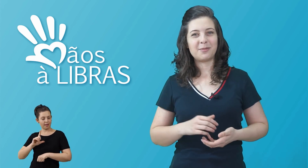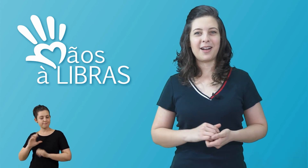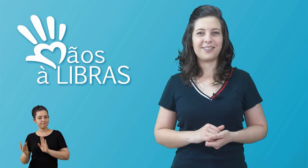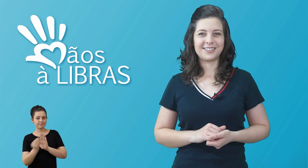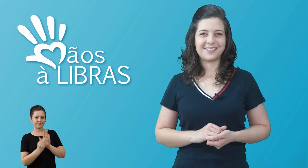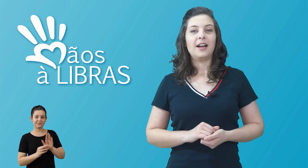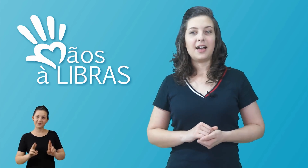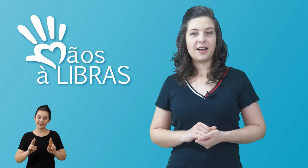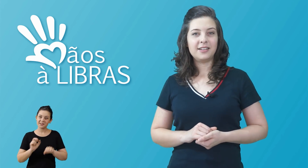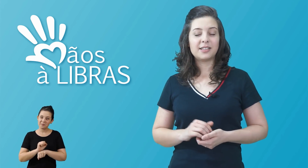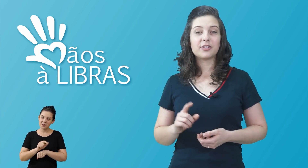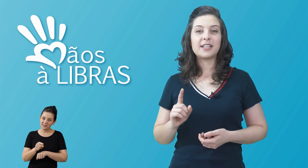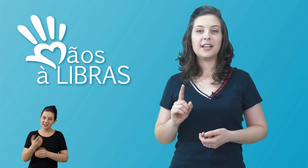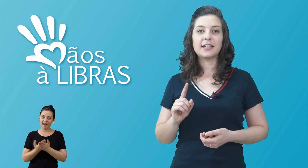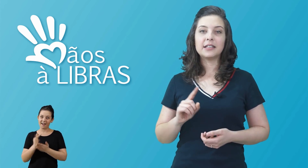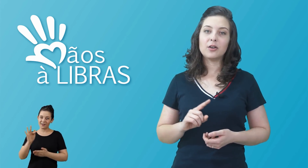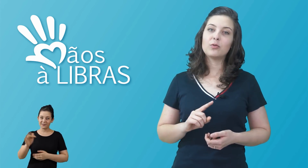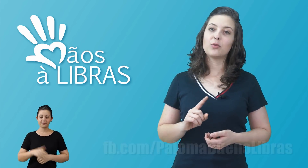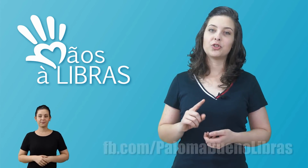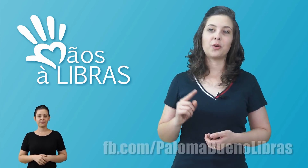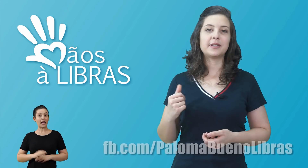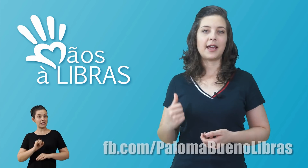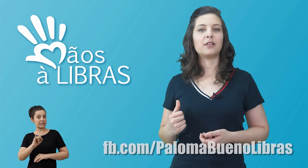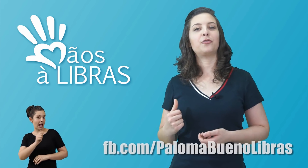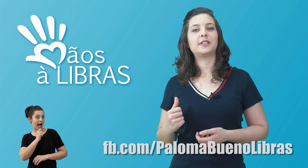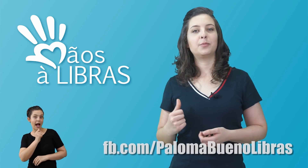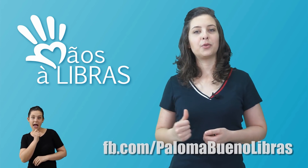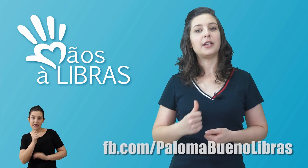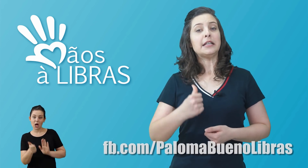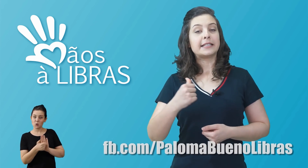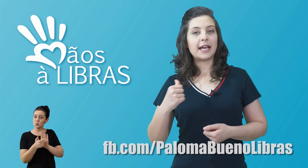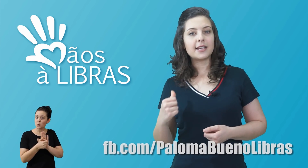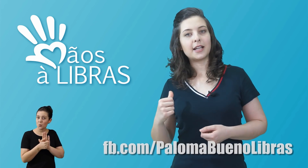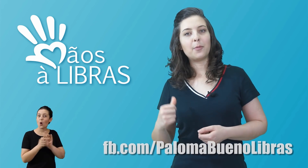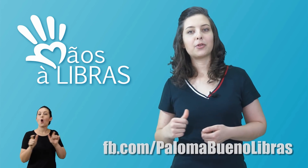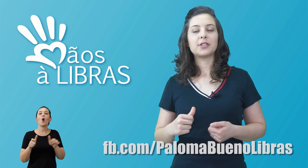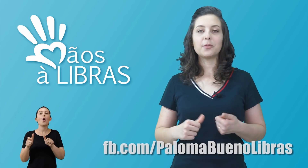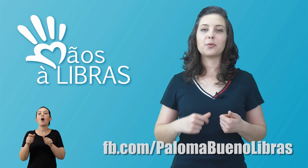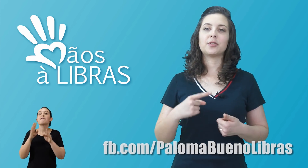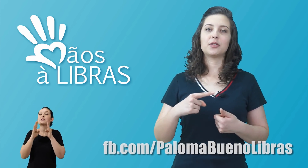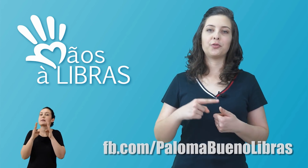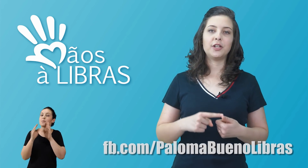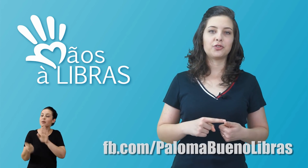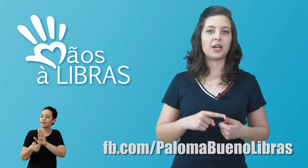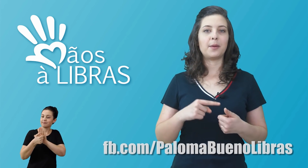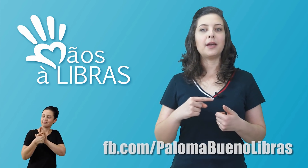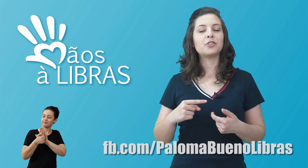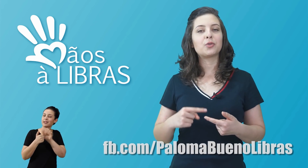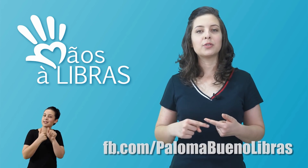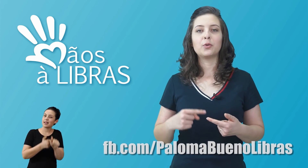na próxima aula. Ah, e se você ainda não curte, não me segue no Facebook, segue lá, porque eu sempre estou postando